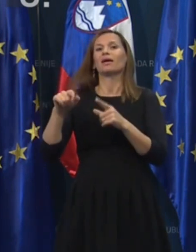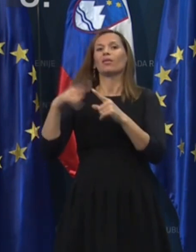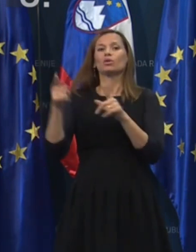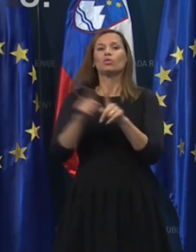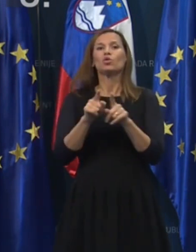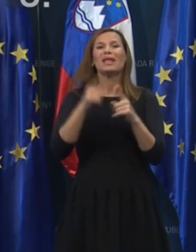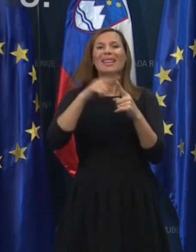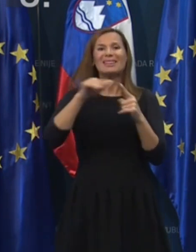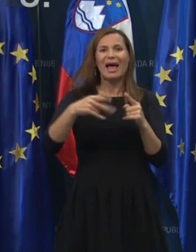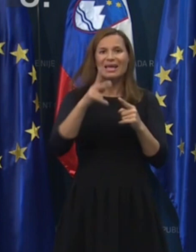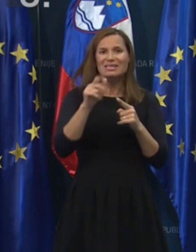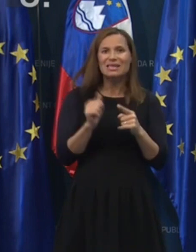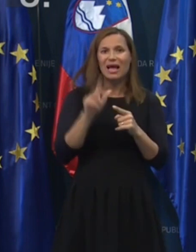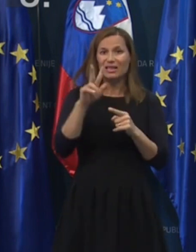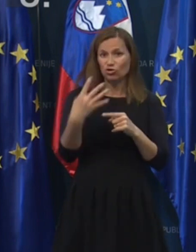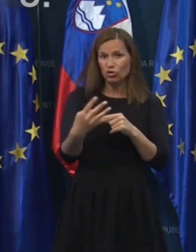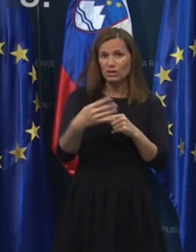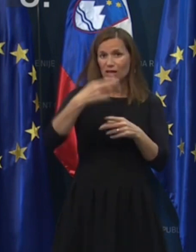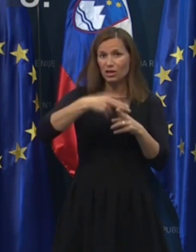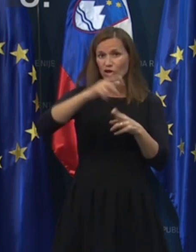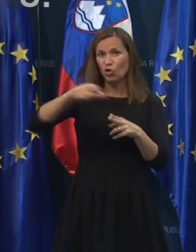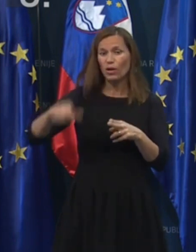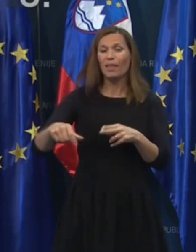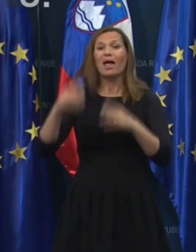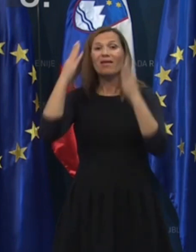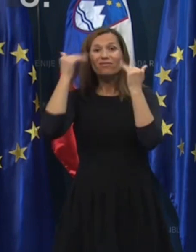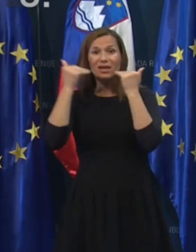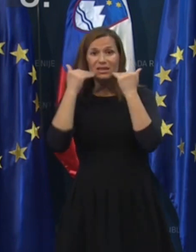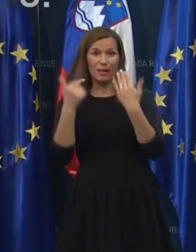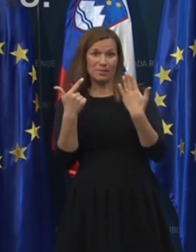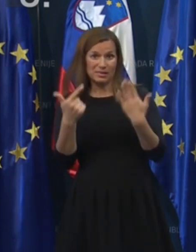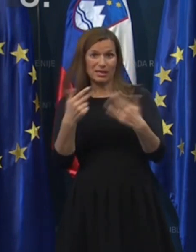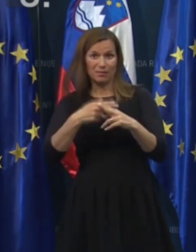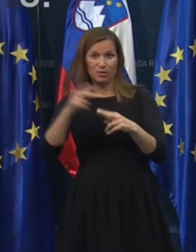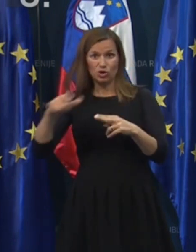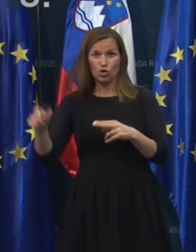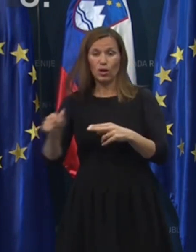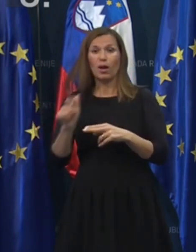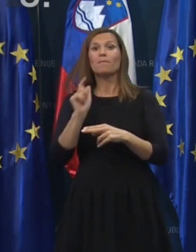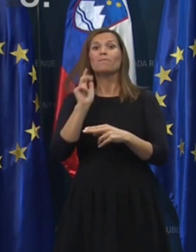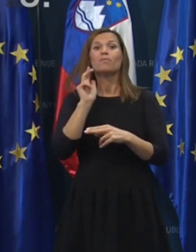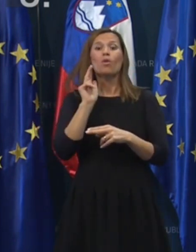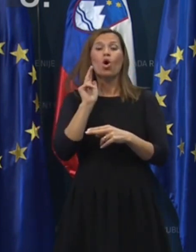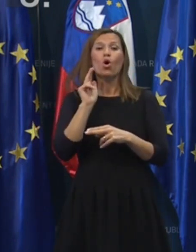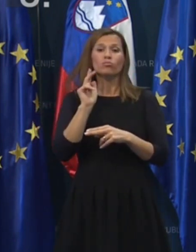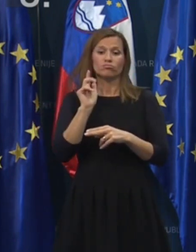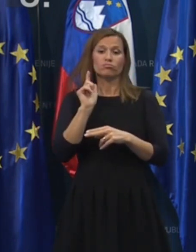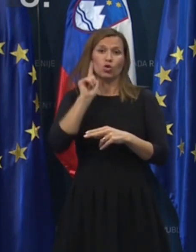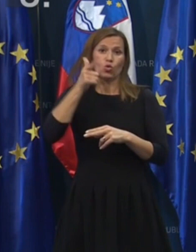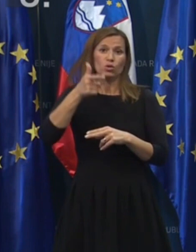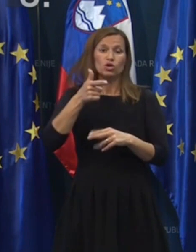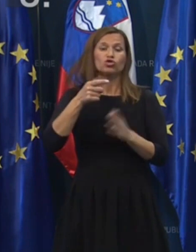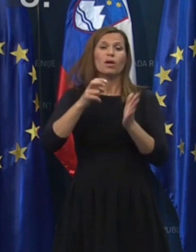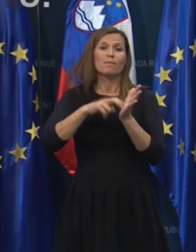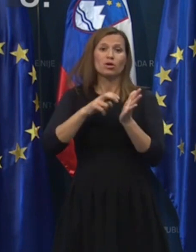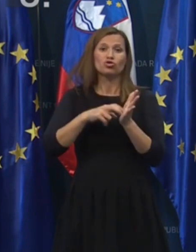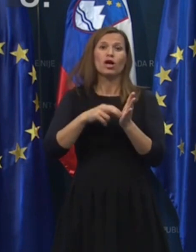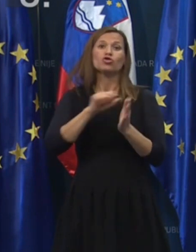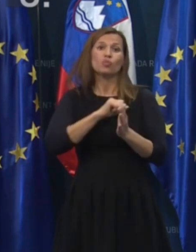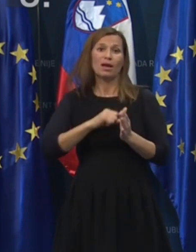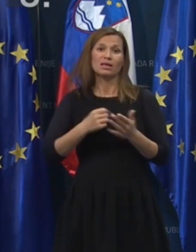državljanov in iz Vietnama 7 državljanov, pojutrišnjem pa še iz Španije za